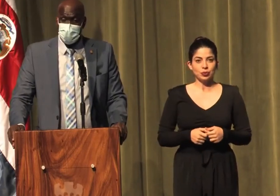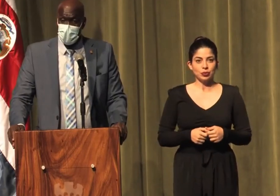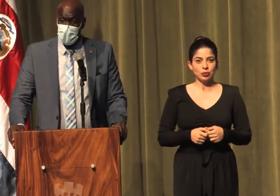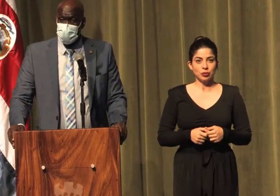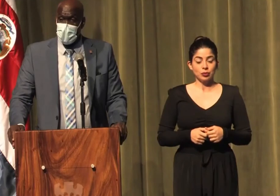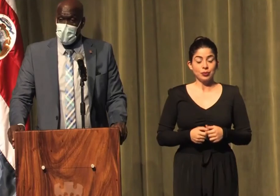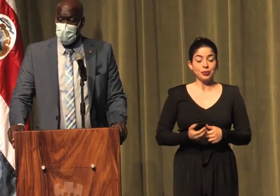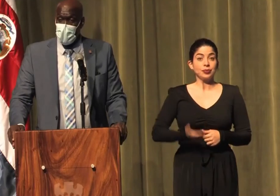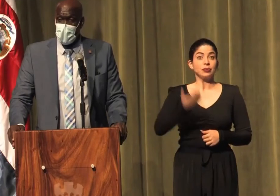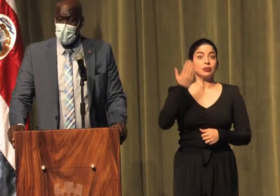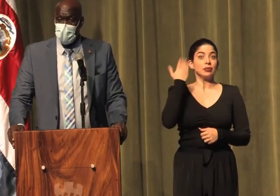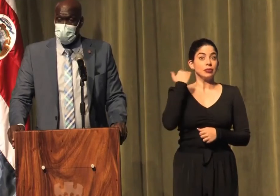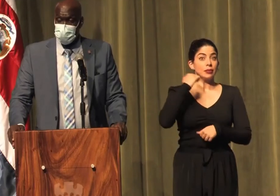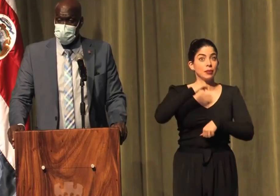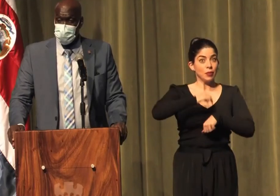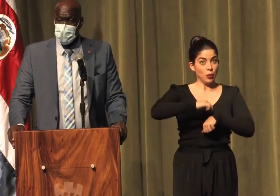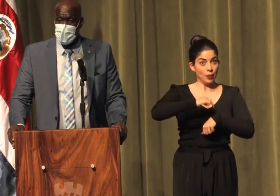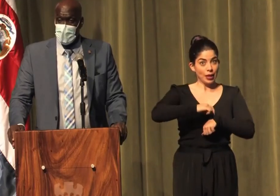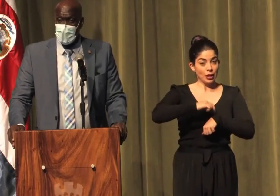y desde esa época